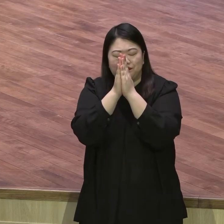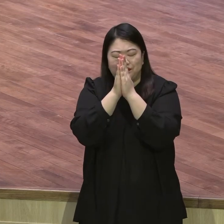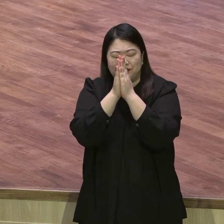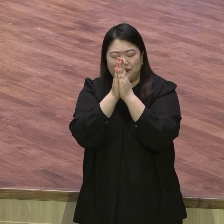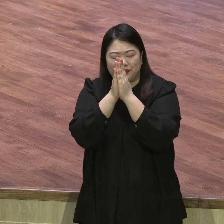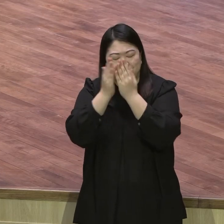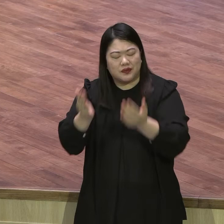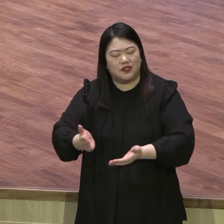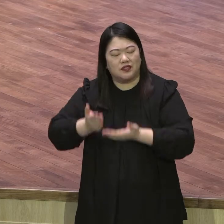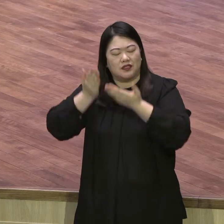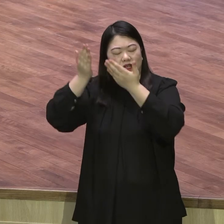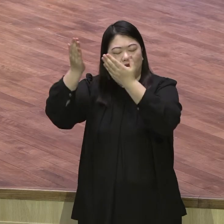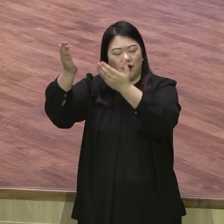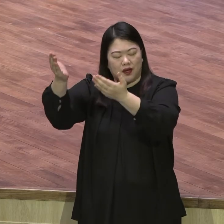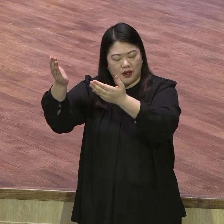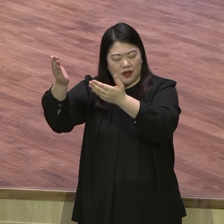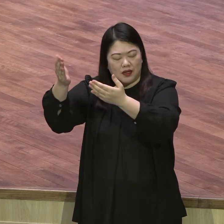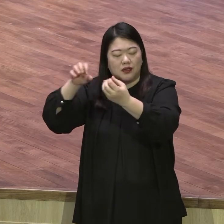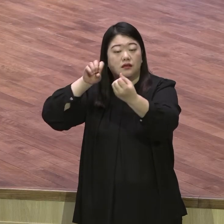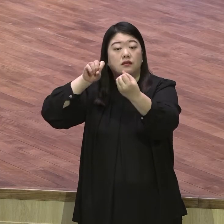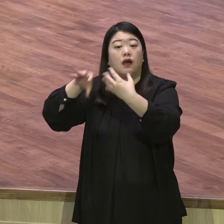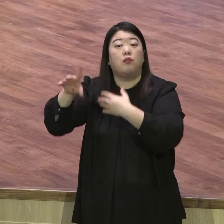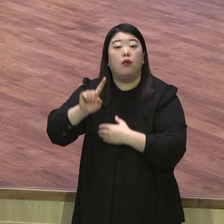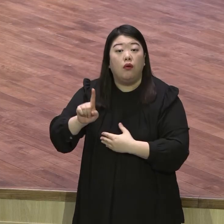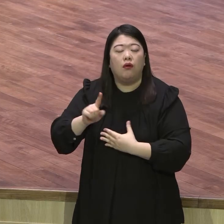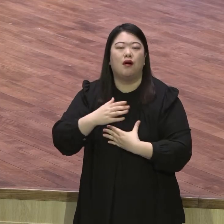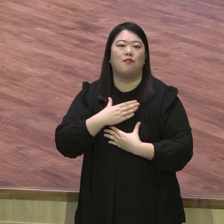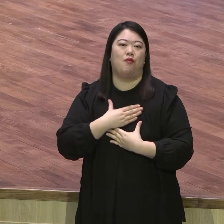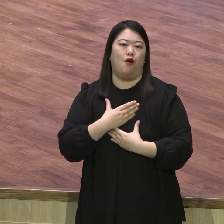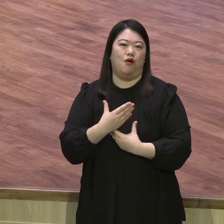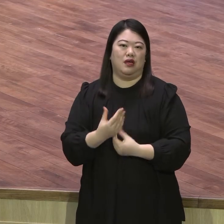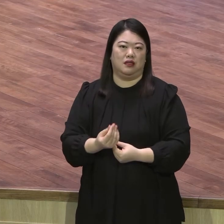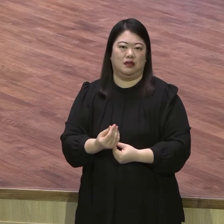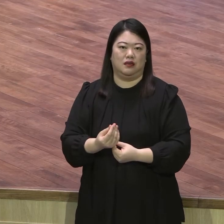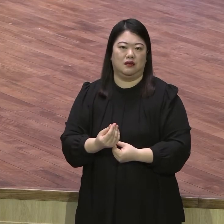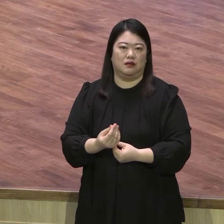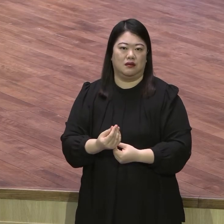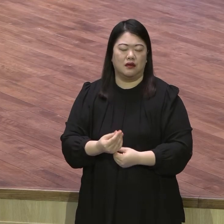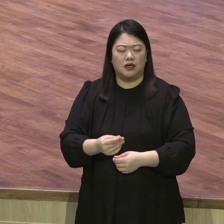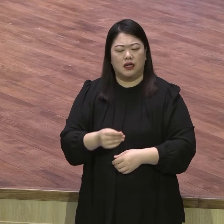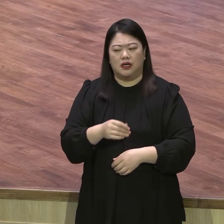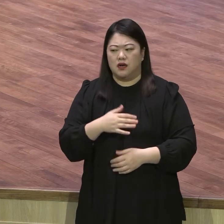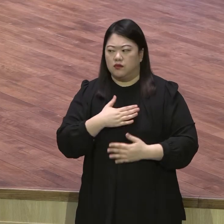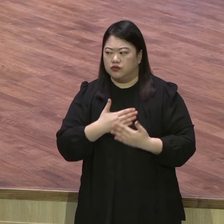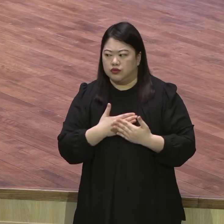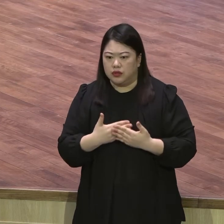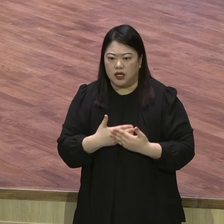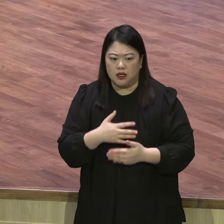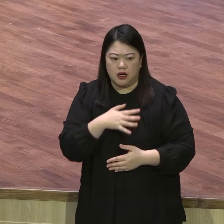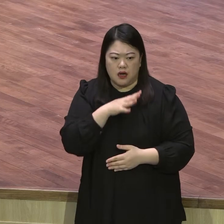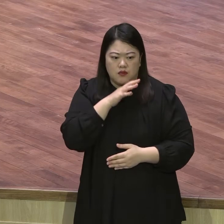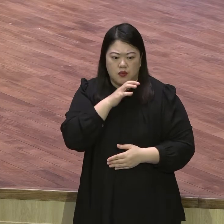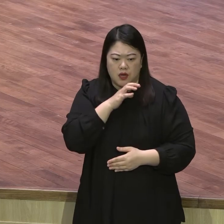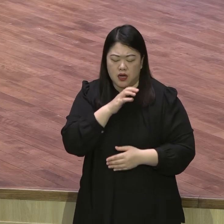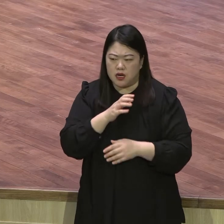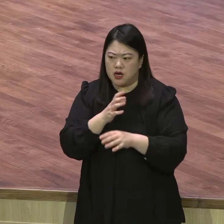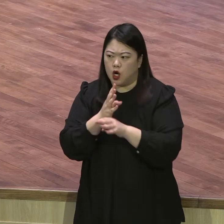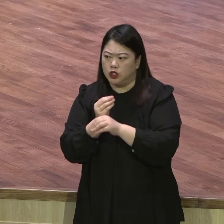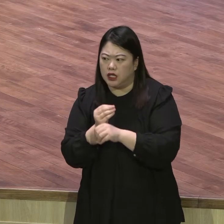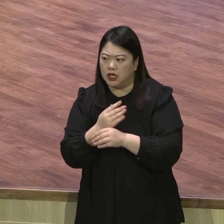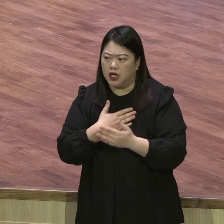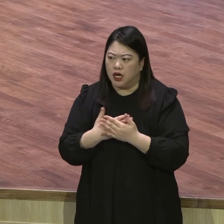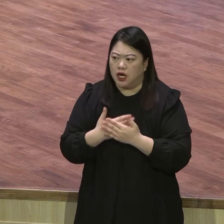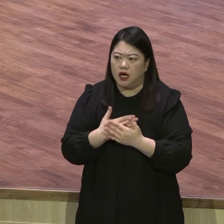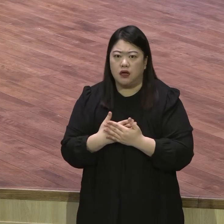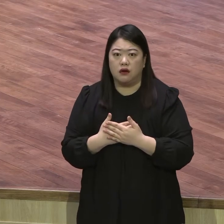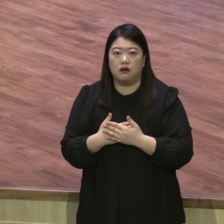받았다는 증거가 뭐냐? 평안해요. 불안하고 불편하고 힘들면 아니에요. 하나님